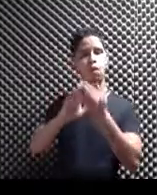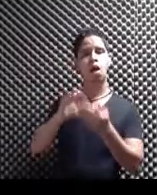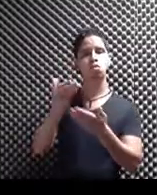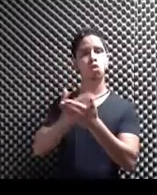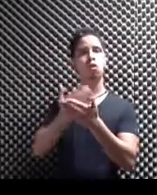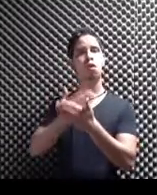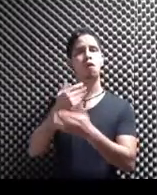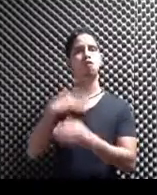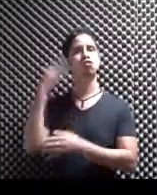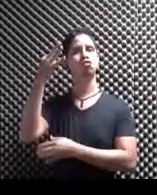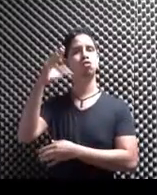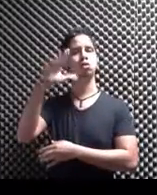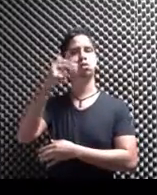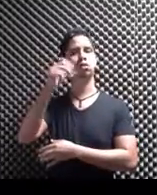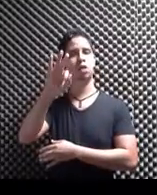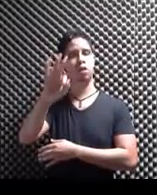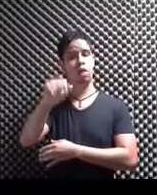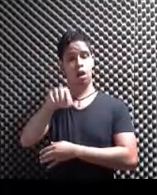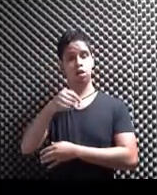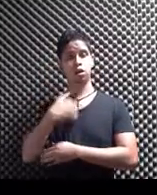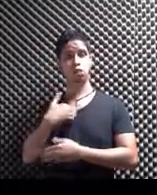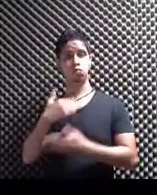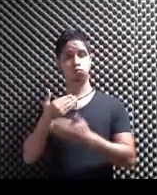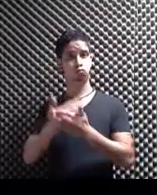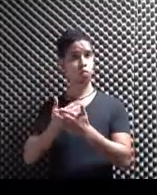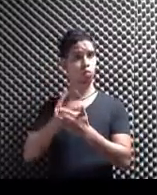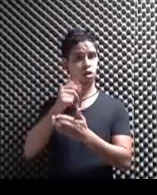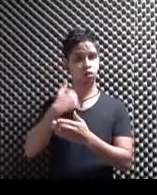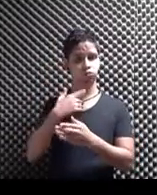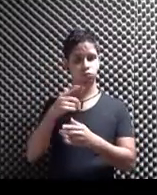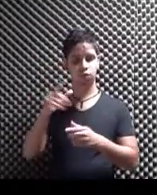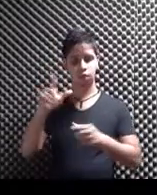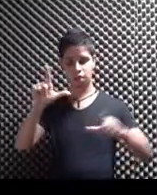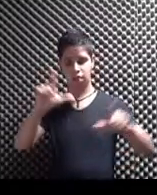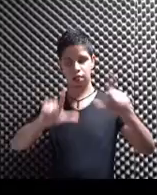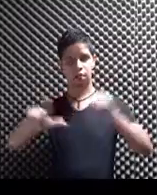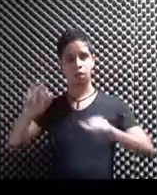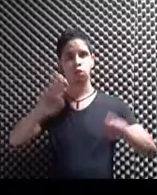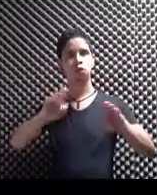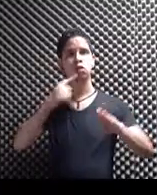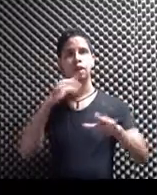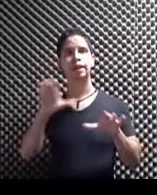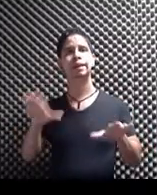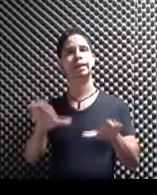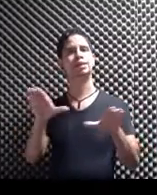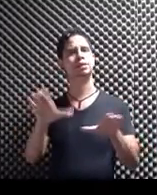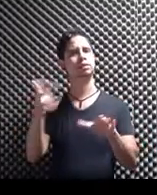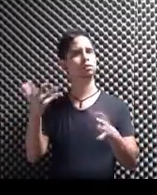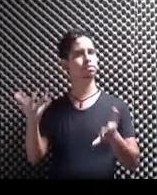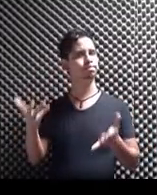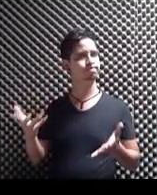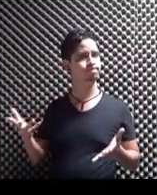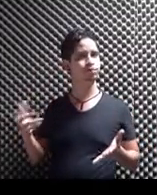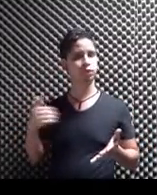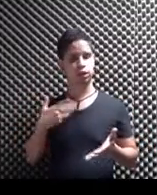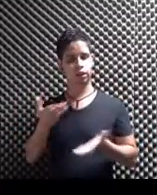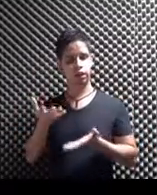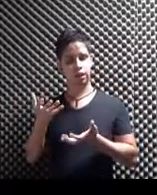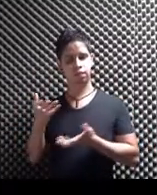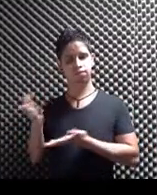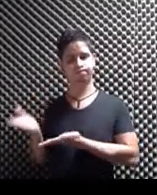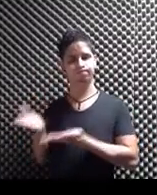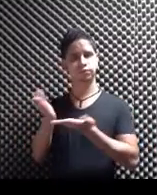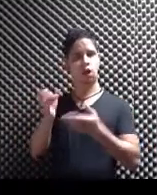donde la cocina en Laurel es más de tipo laboratorio de creación. Eso suena bien chévere. Se quiere darle esa oportunidad.